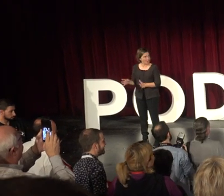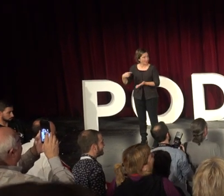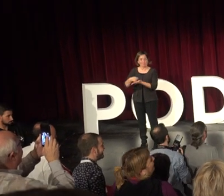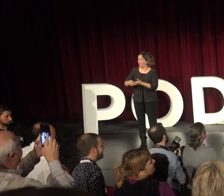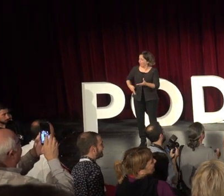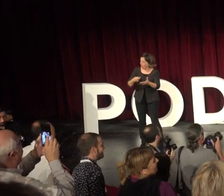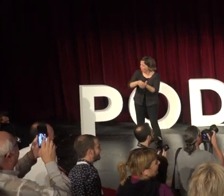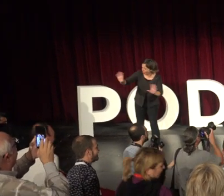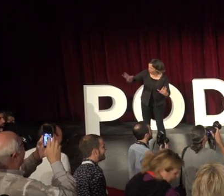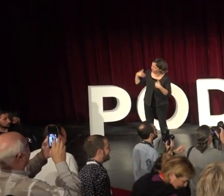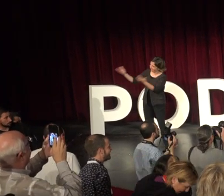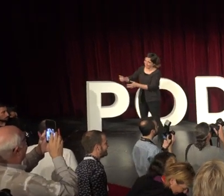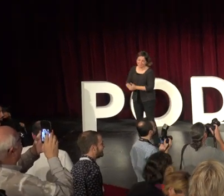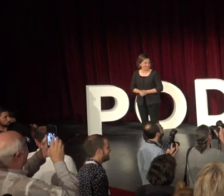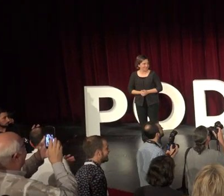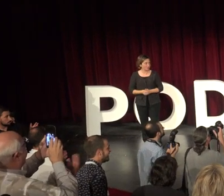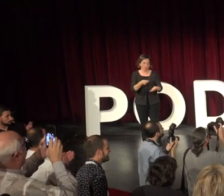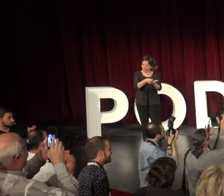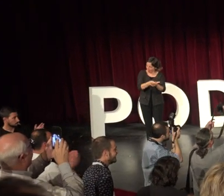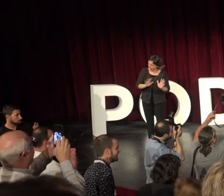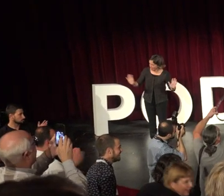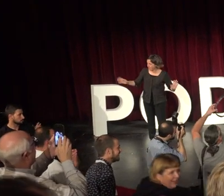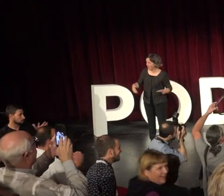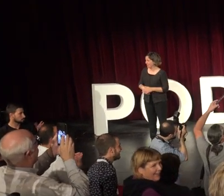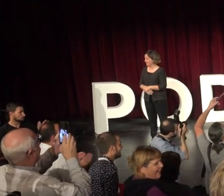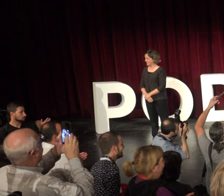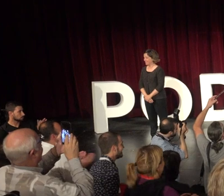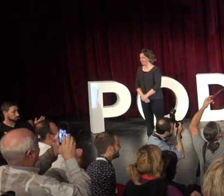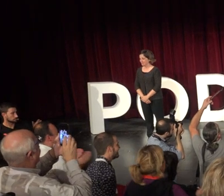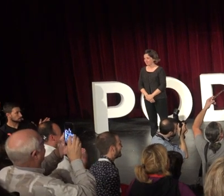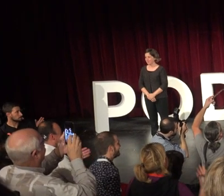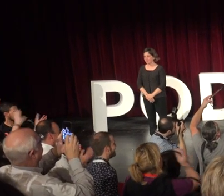No, pero todos los asistentes que sepan que a la salida.